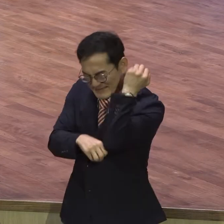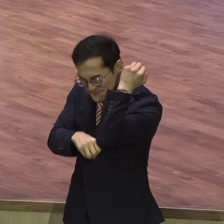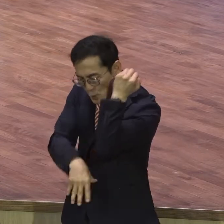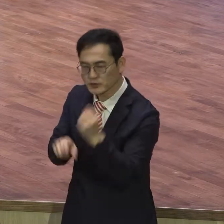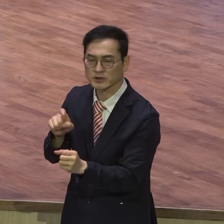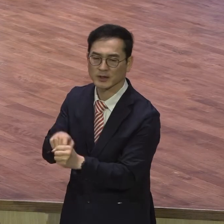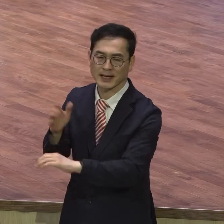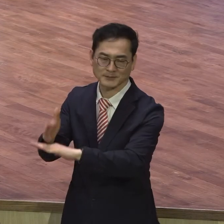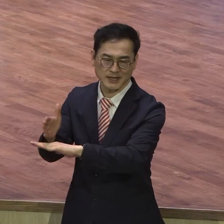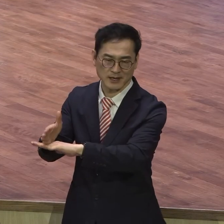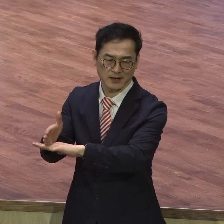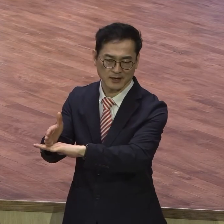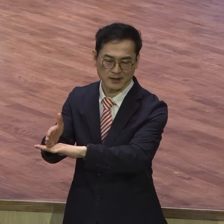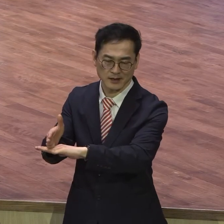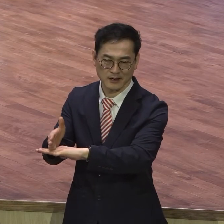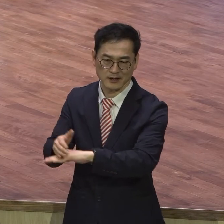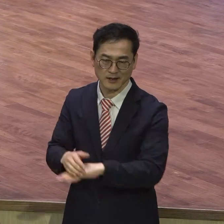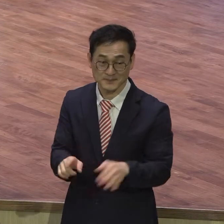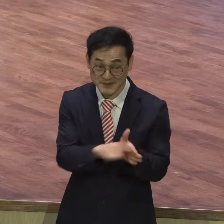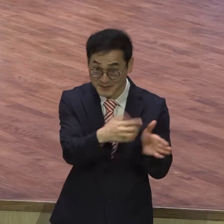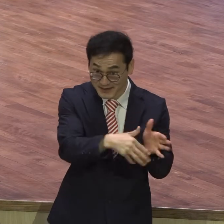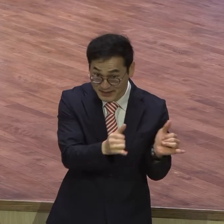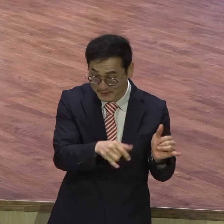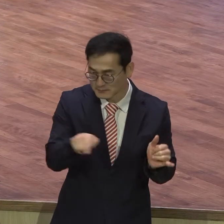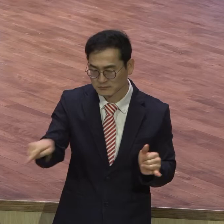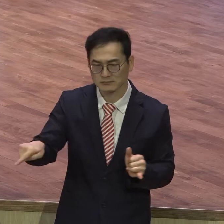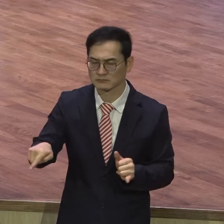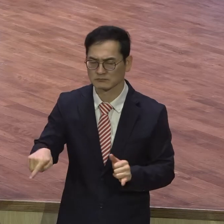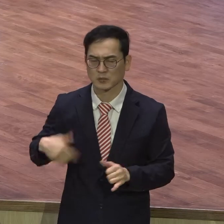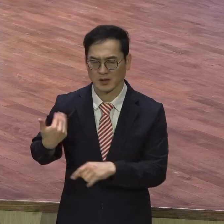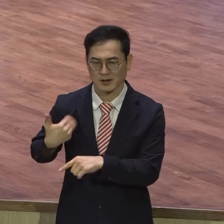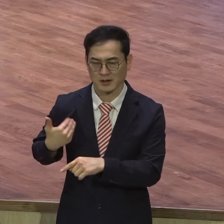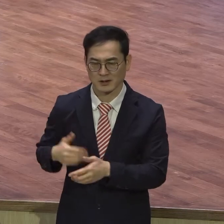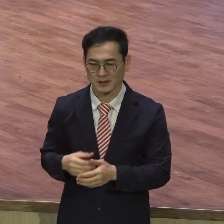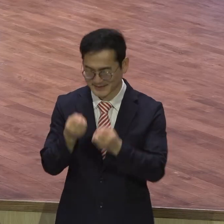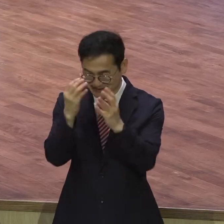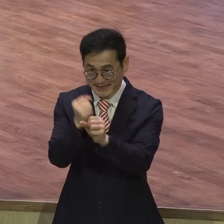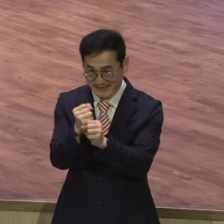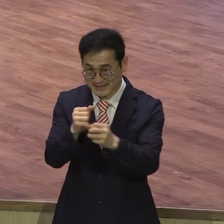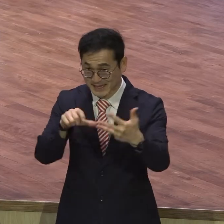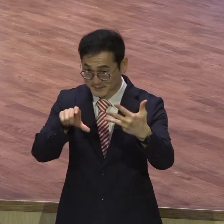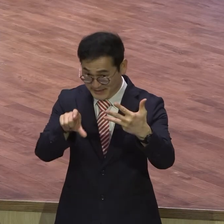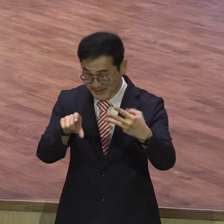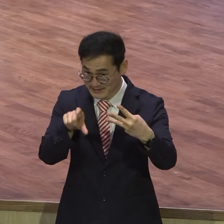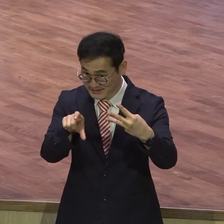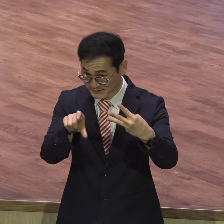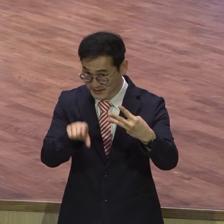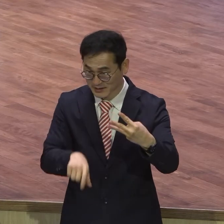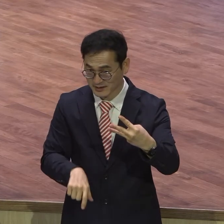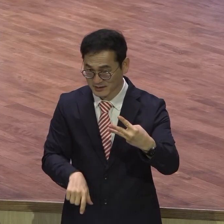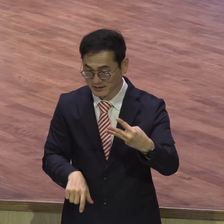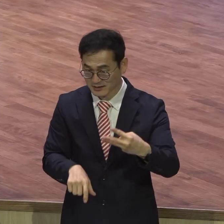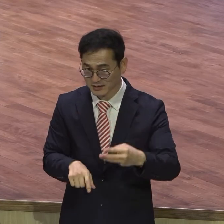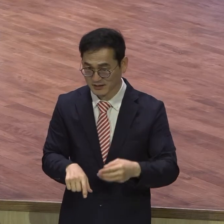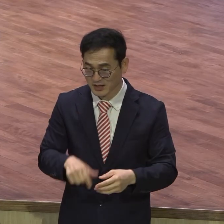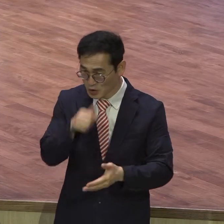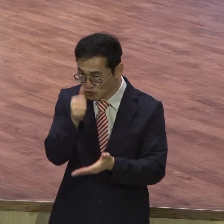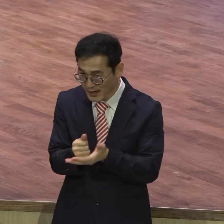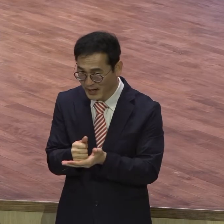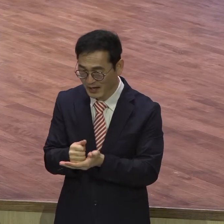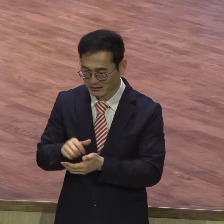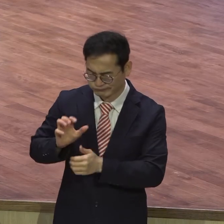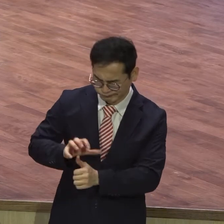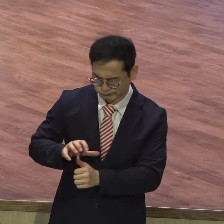근원적 감사 이건 불신자는 모르는 감사해요 상대기 3장 사건에서 재화 저주 사단 굴레 사로잡혀서